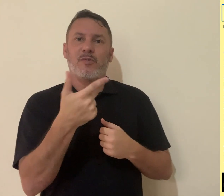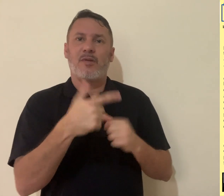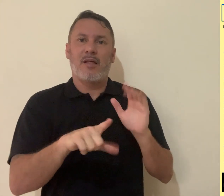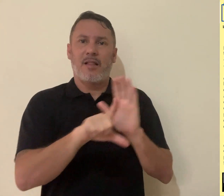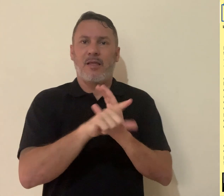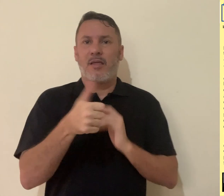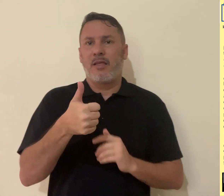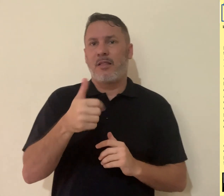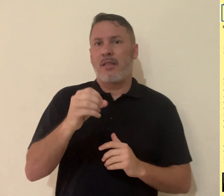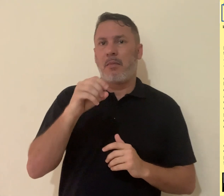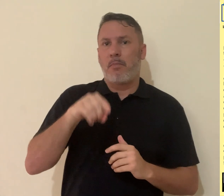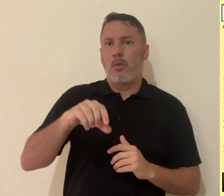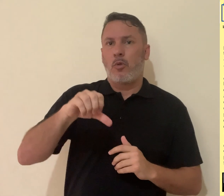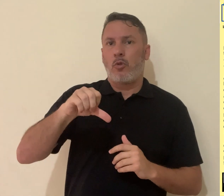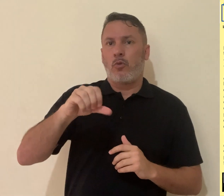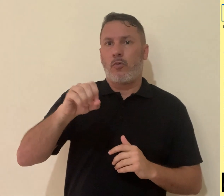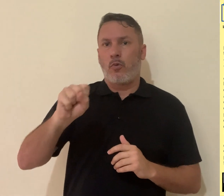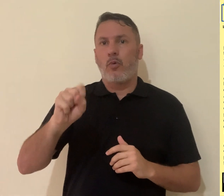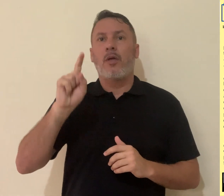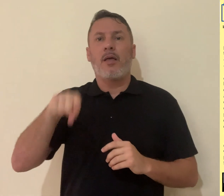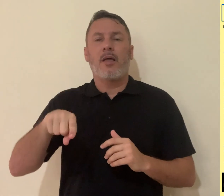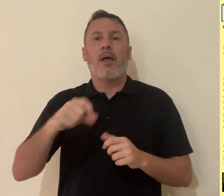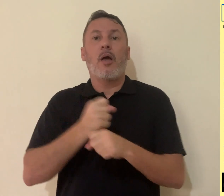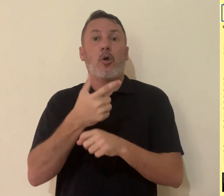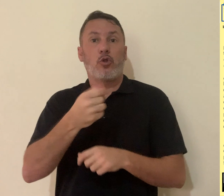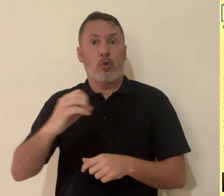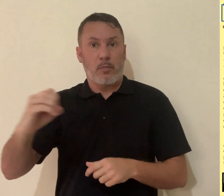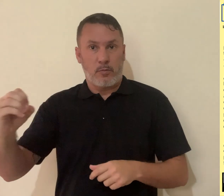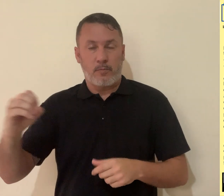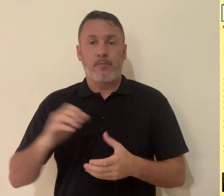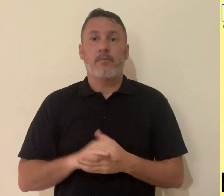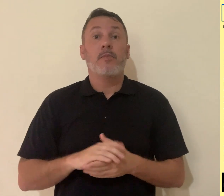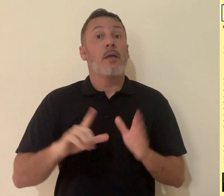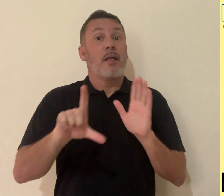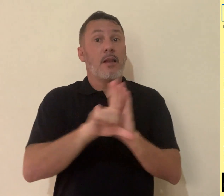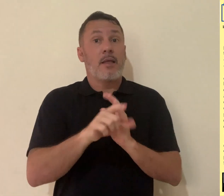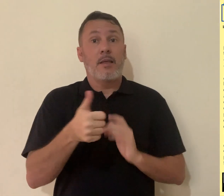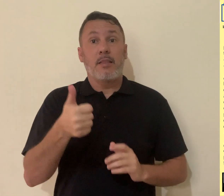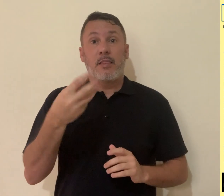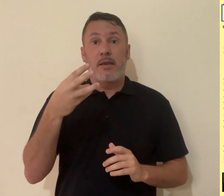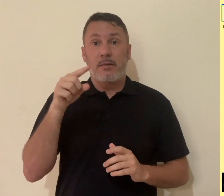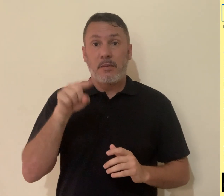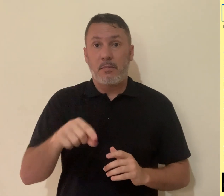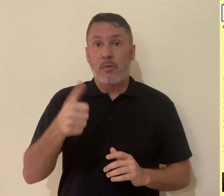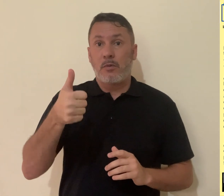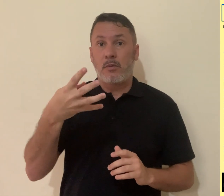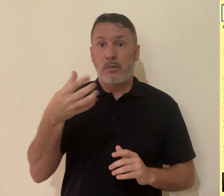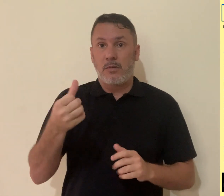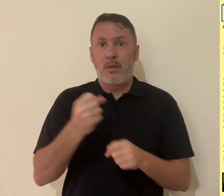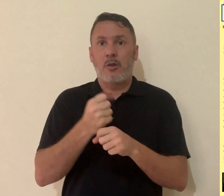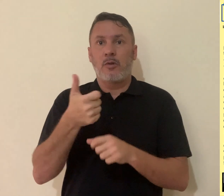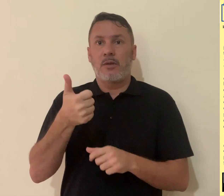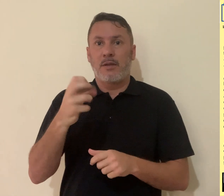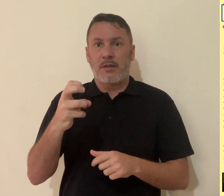o artigo 2º da lei 10.098 de 2.000 a lei 13146/2015